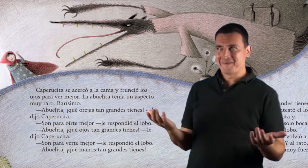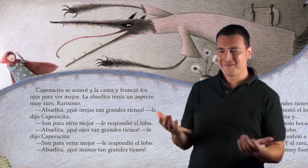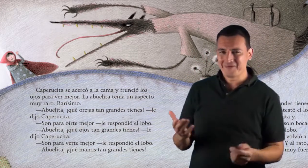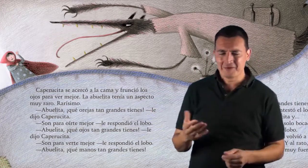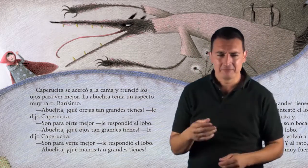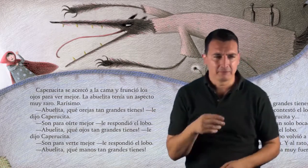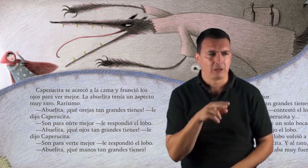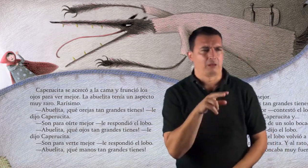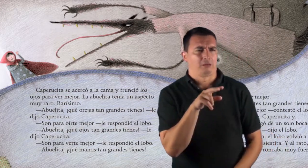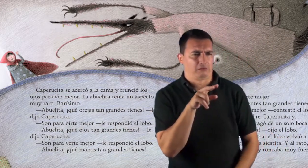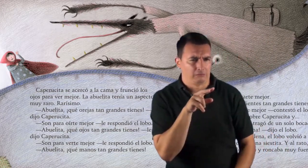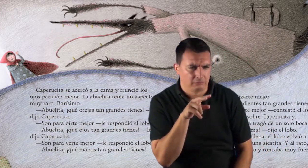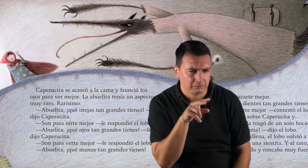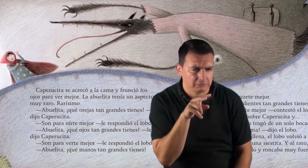lobo.